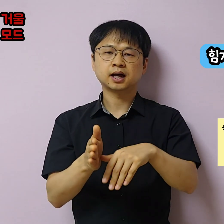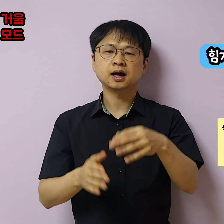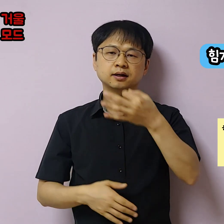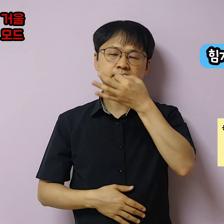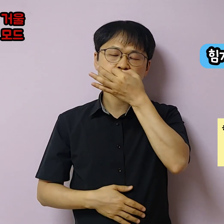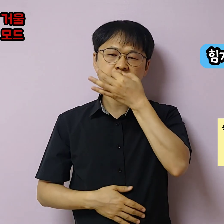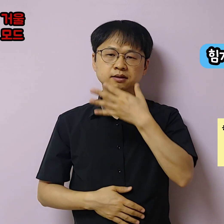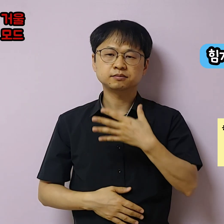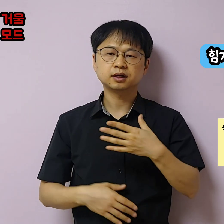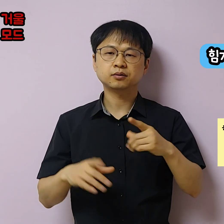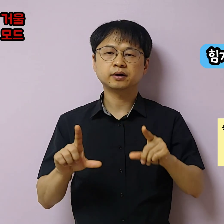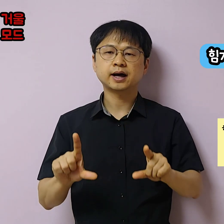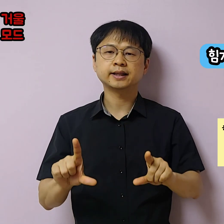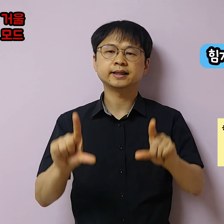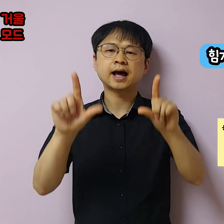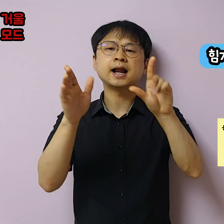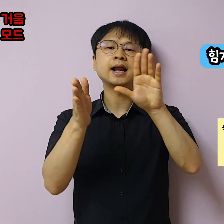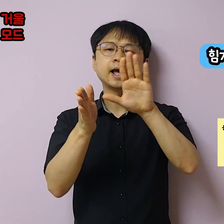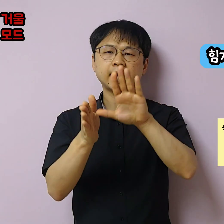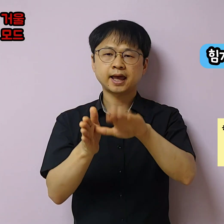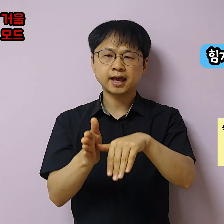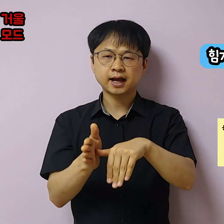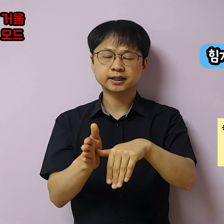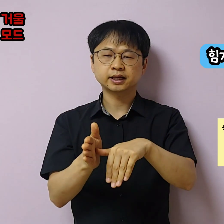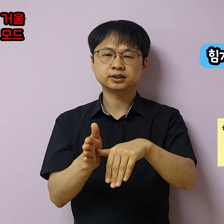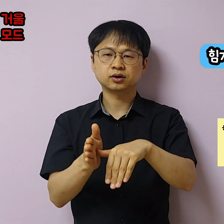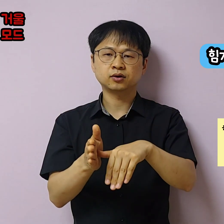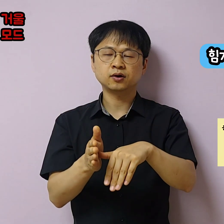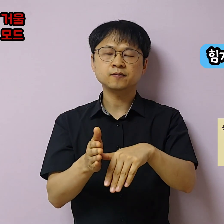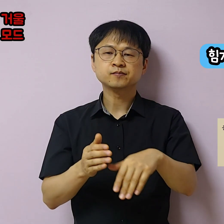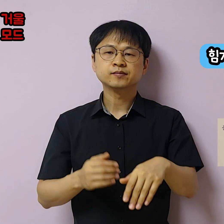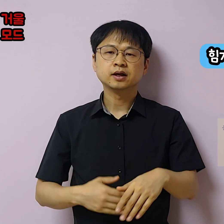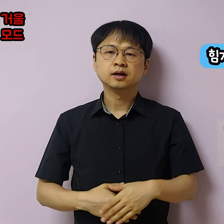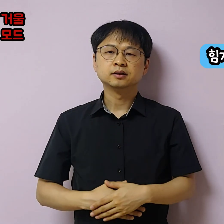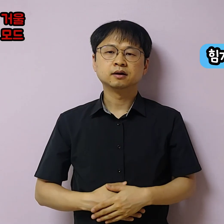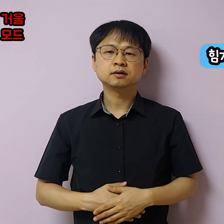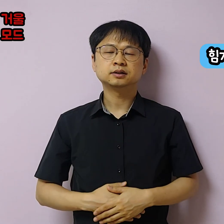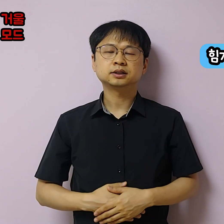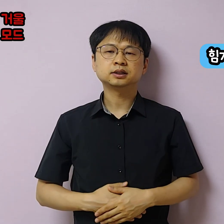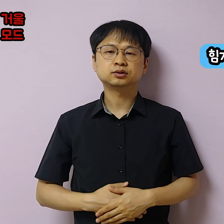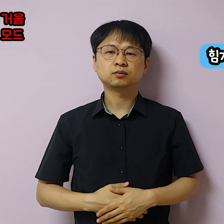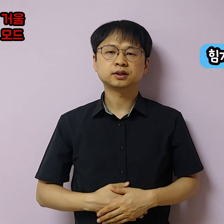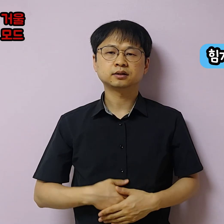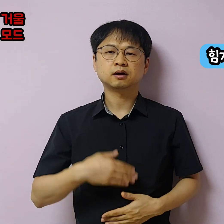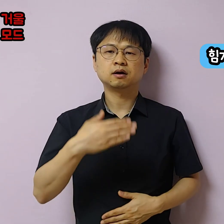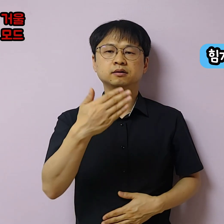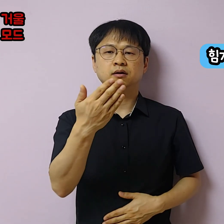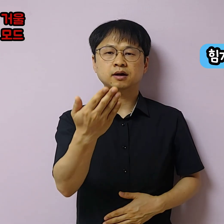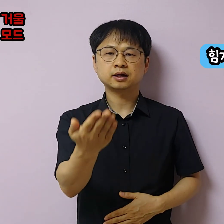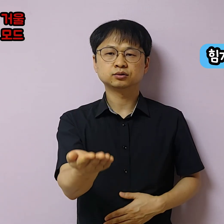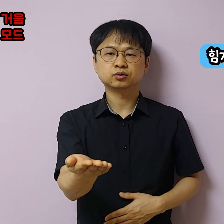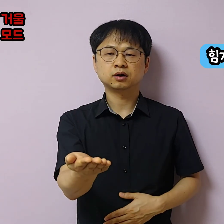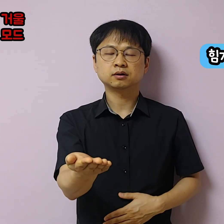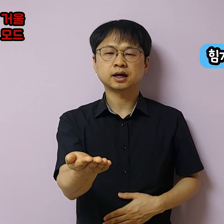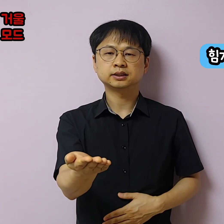됩니다. 그래서 힘겨워한 날에가 되겠죠. 너를 지킬 수 없었던 너라는 수어, 당신